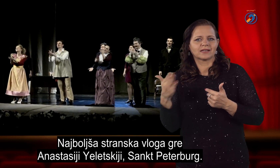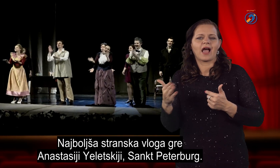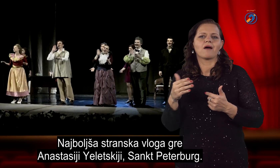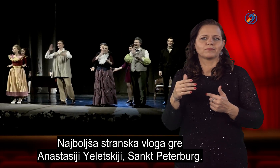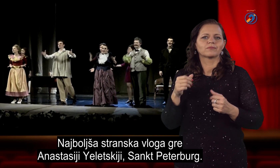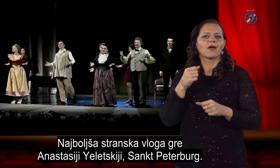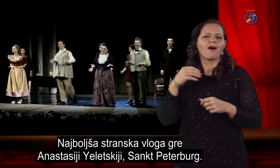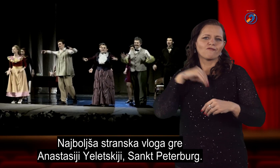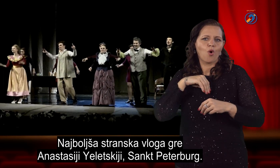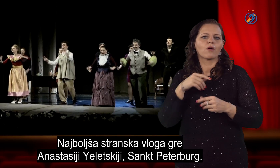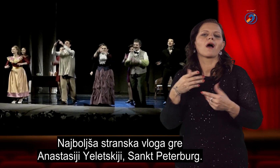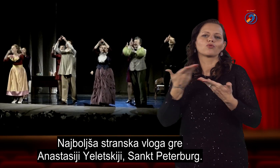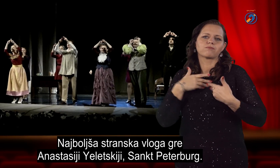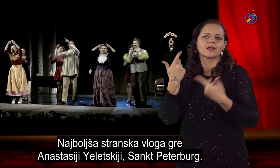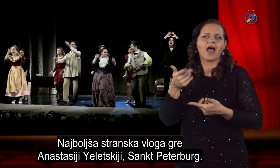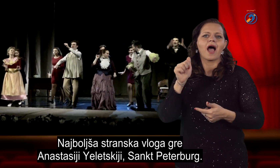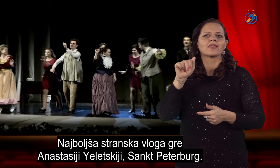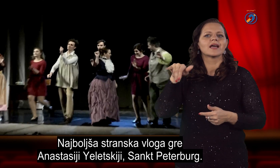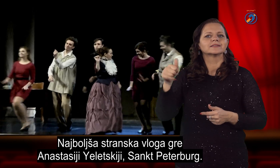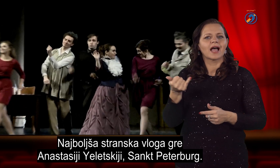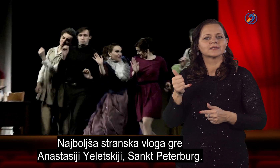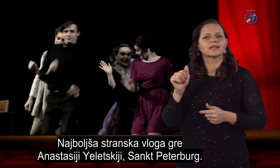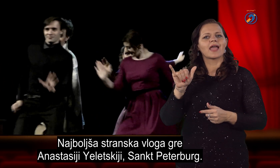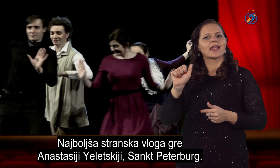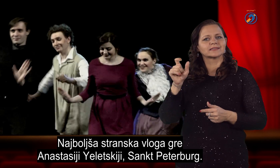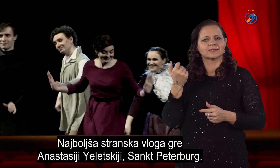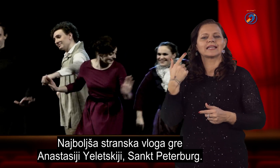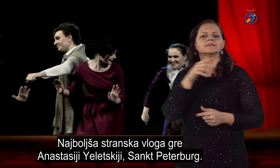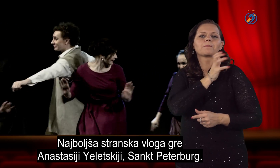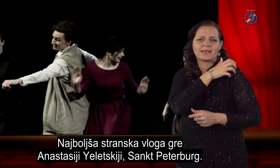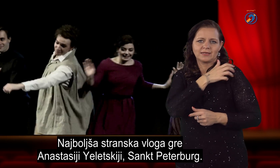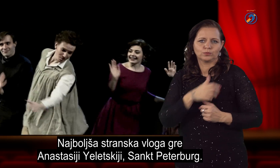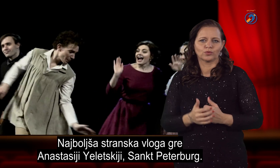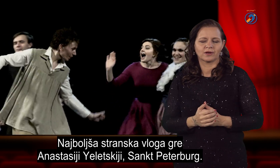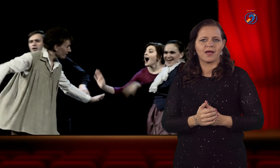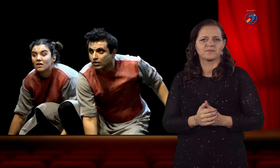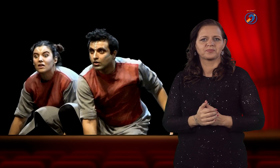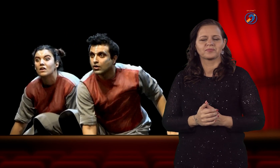stranska vloga gre Anastaziji Jeleckiji, Sankt Peterburg.